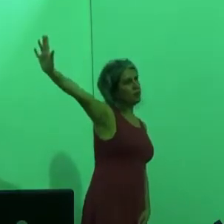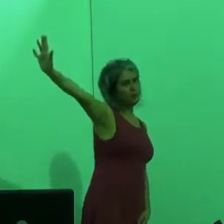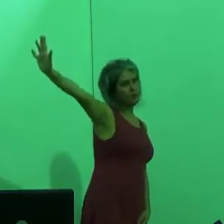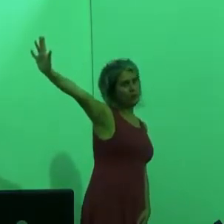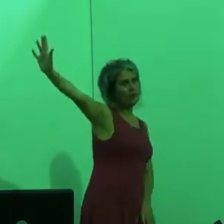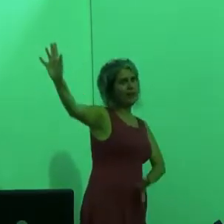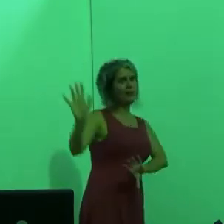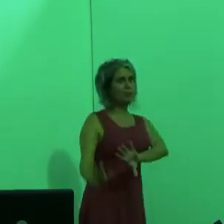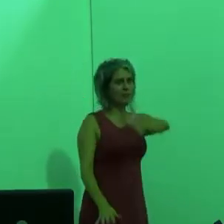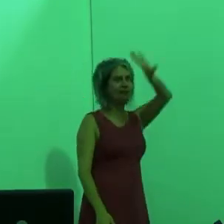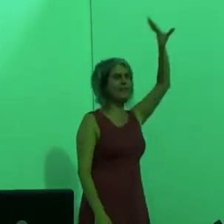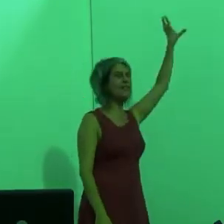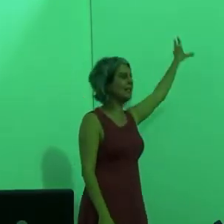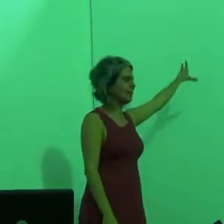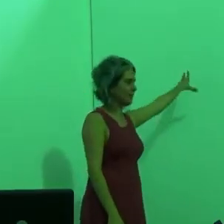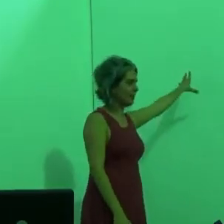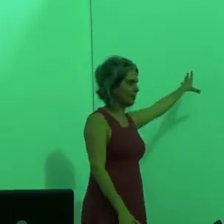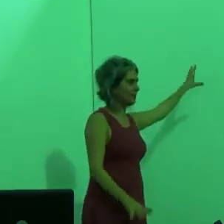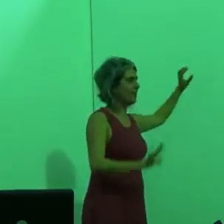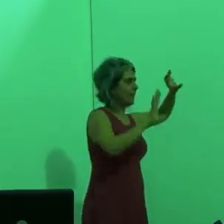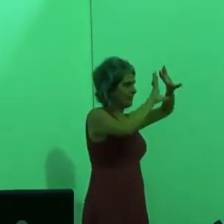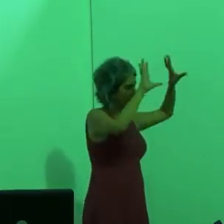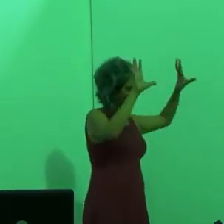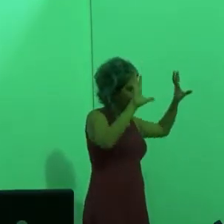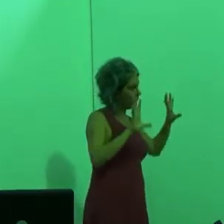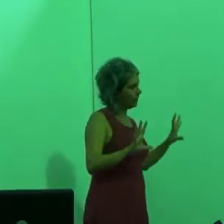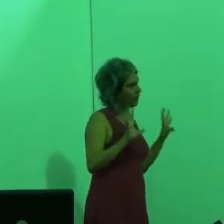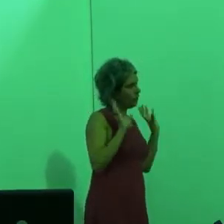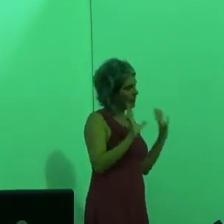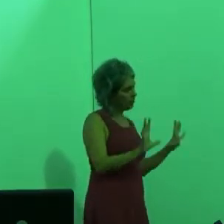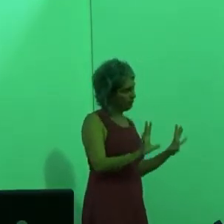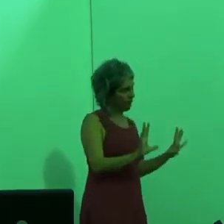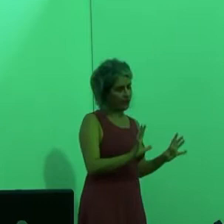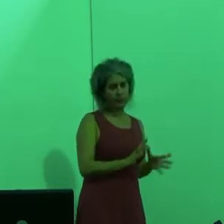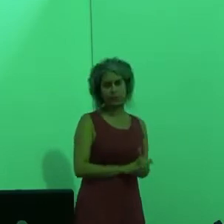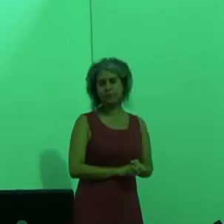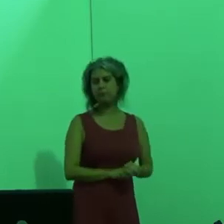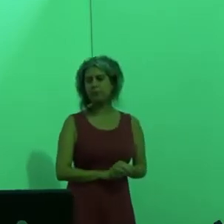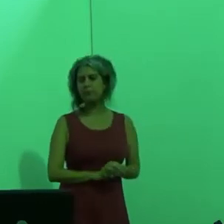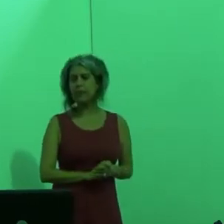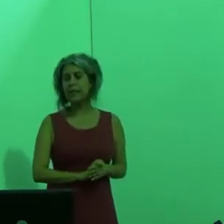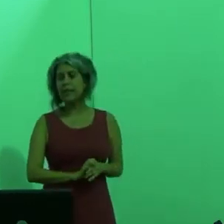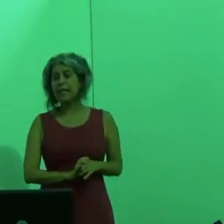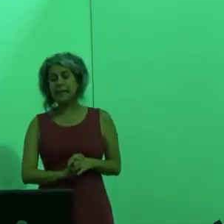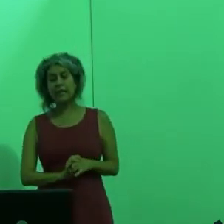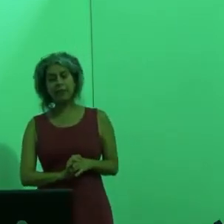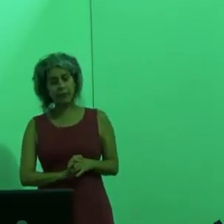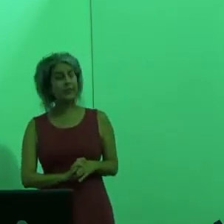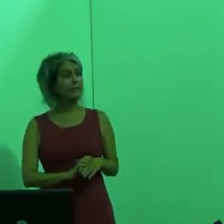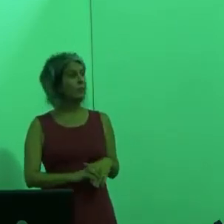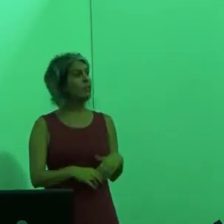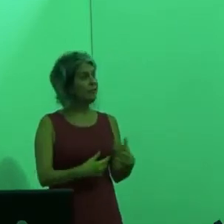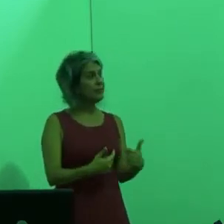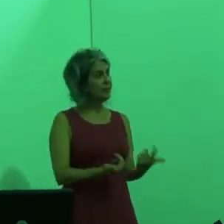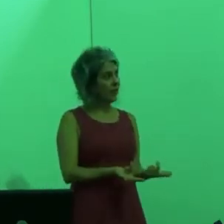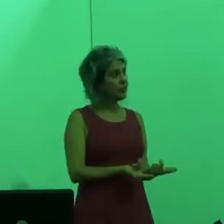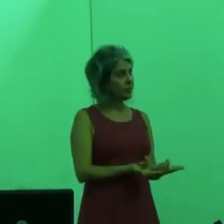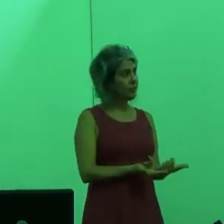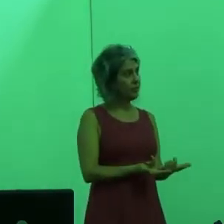do lado de lá, nós estamos pensando nas indies. Esse gráfico tem a ver com esse universo. E ele vai mostrar, então, a diversidade desse